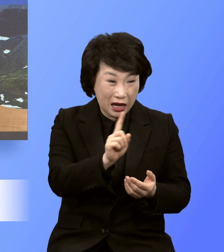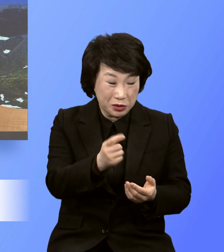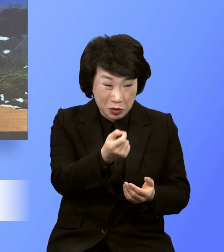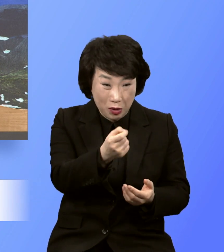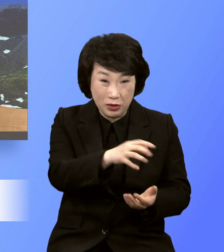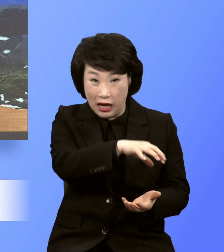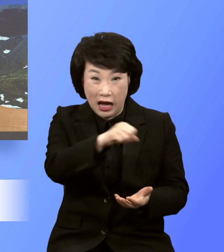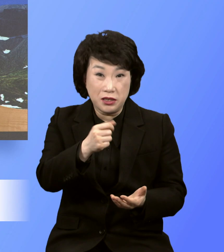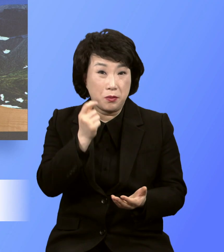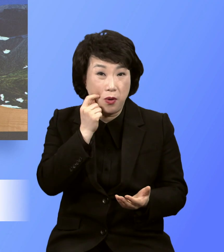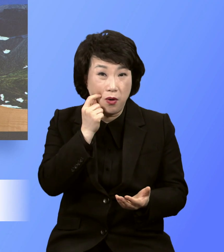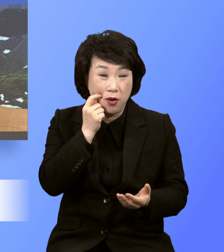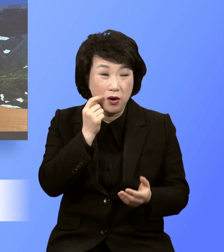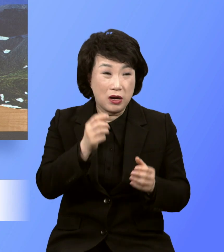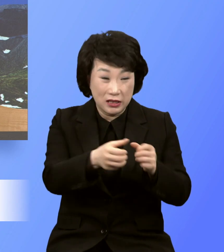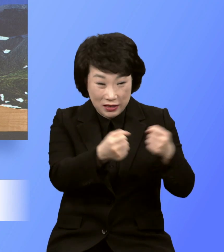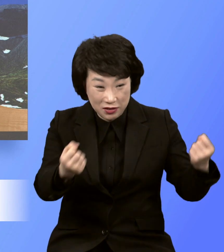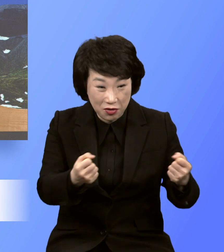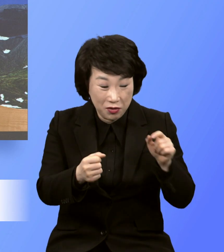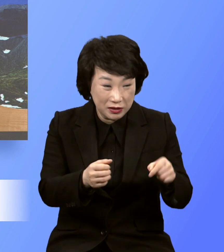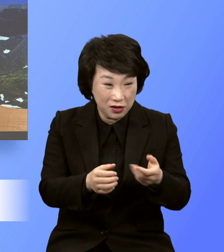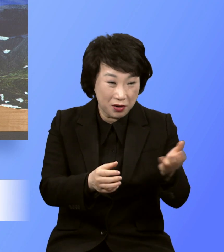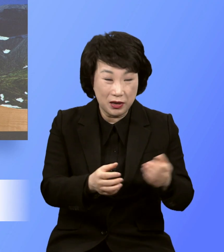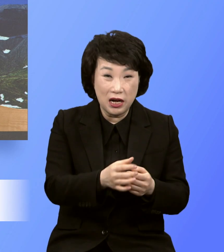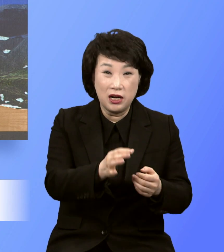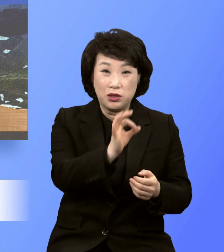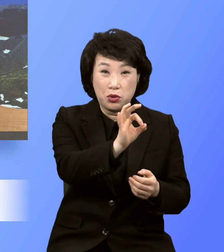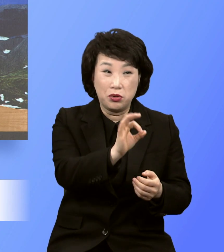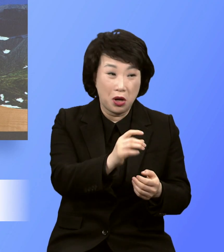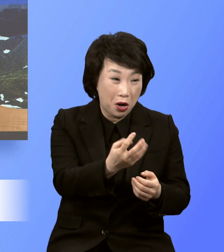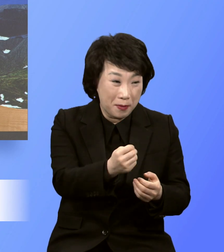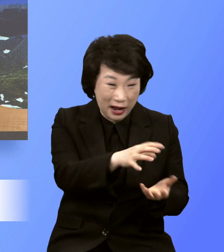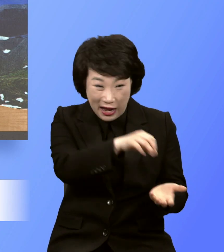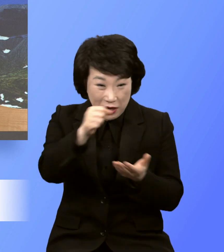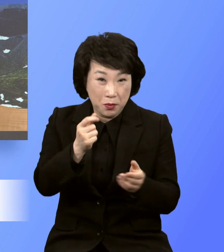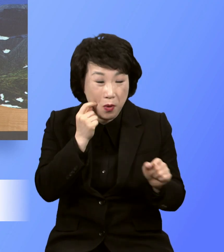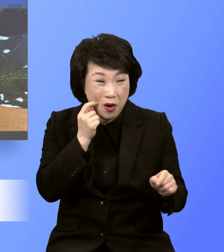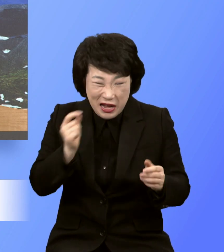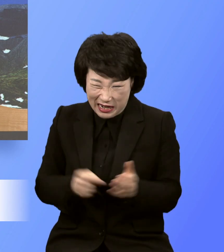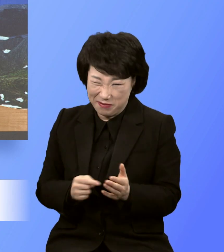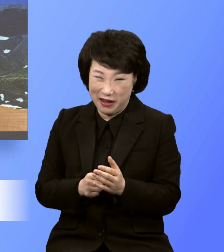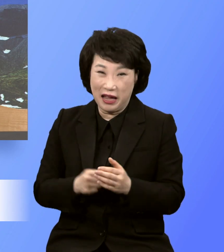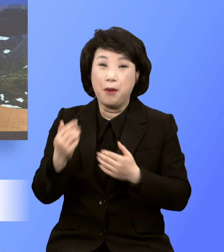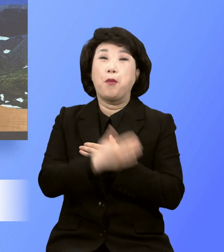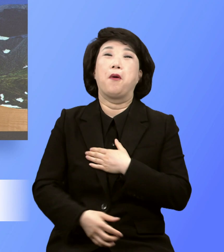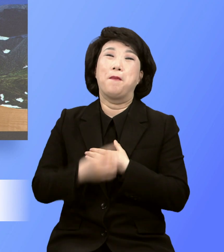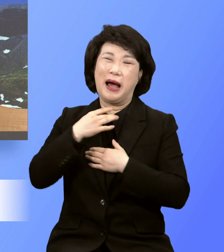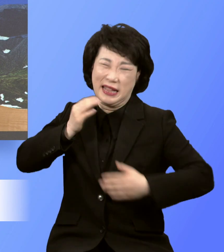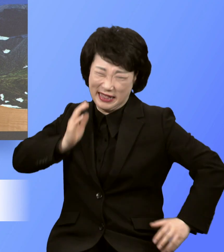없고 근무에서 돈 한 주먹 챙길 수 없을 만큼 아주 급하게